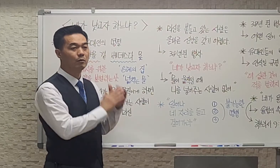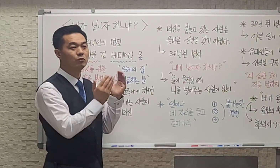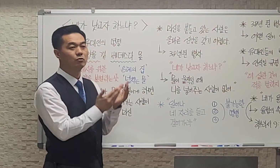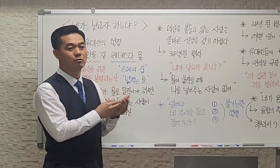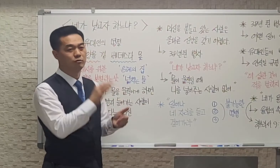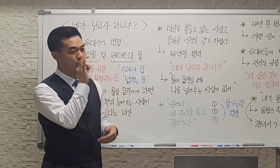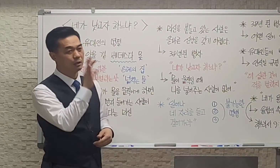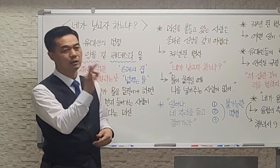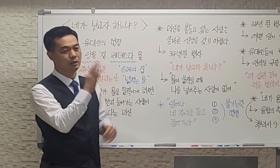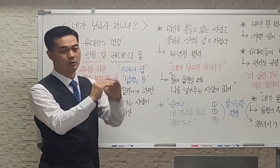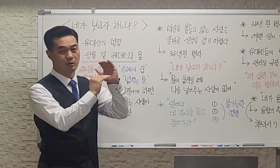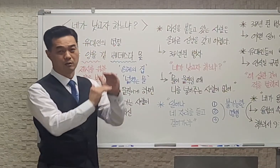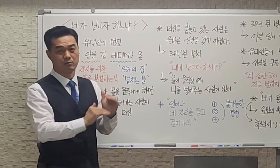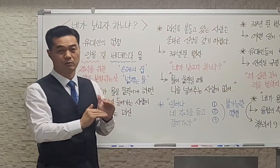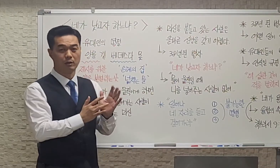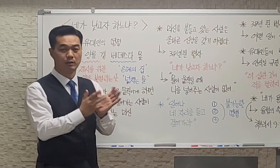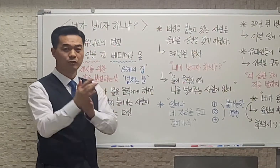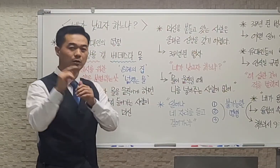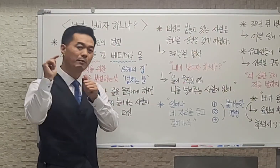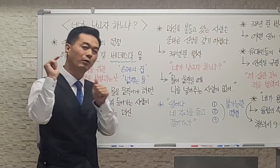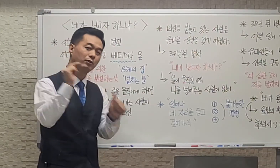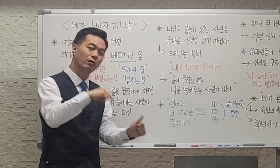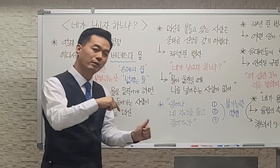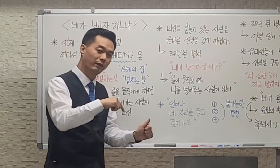모두 불가능한 얘기. 예수님의 명령 맞습니다.